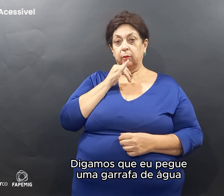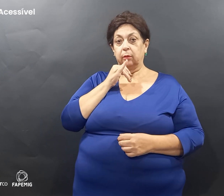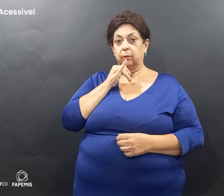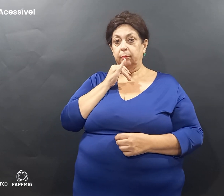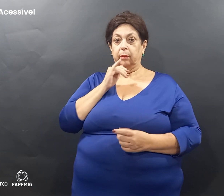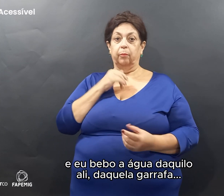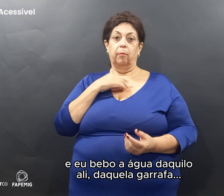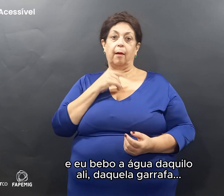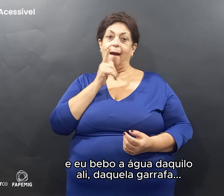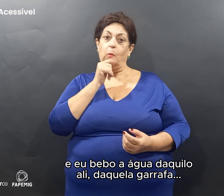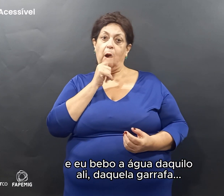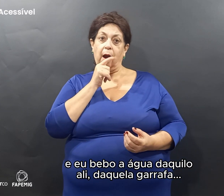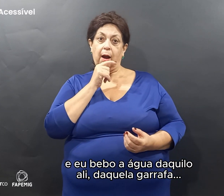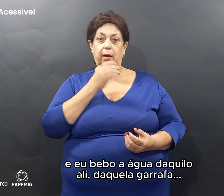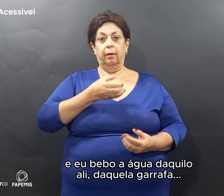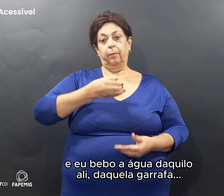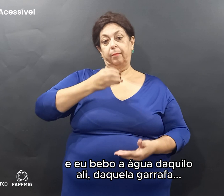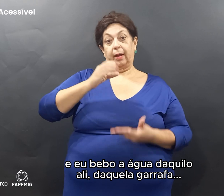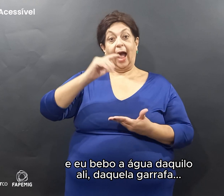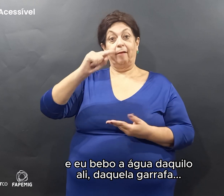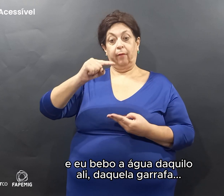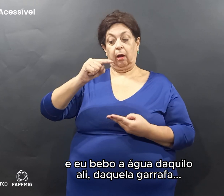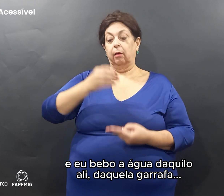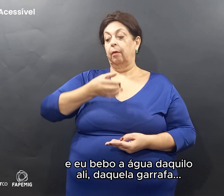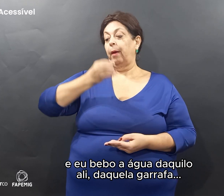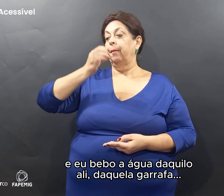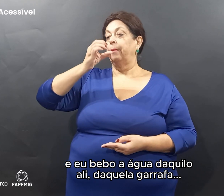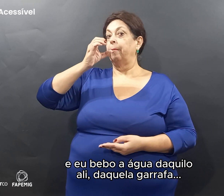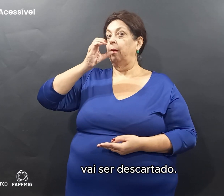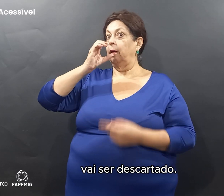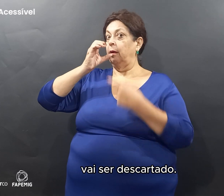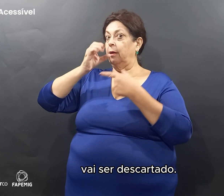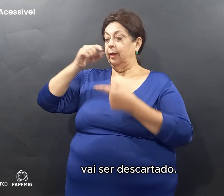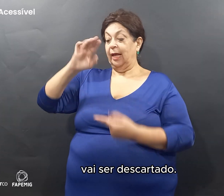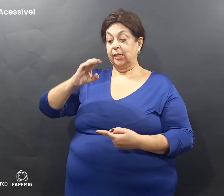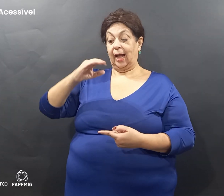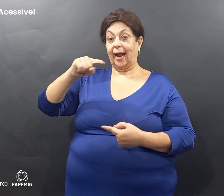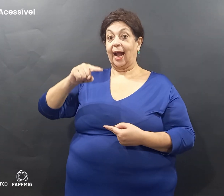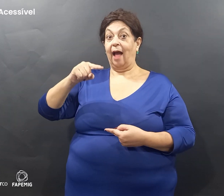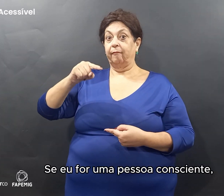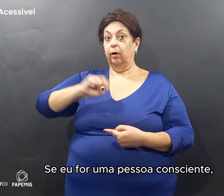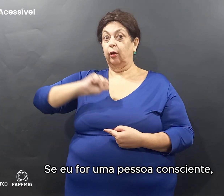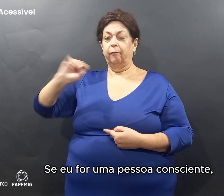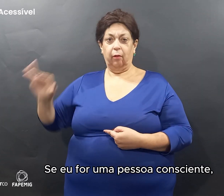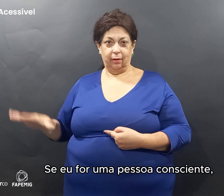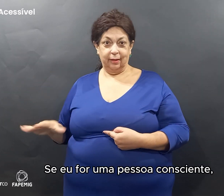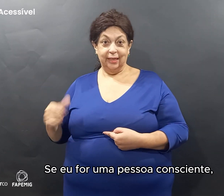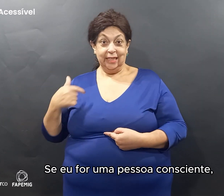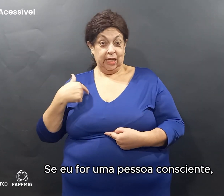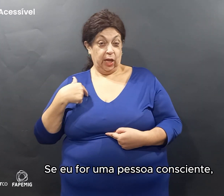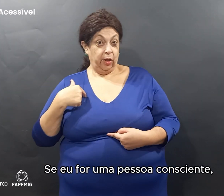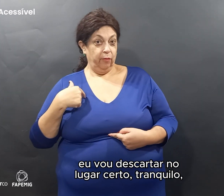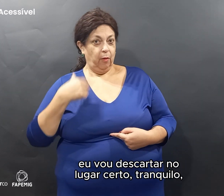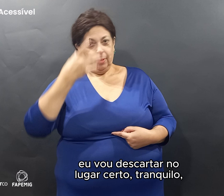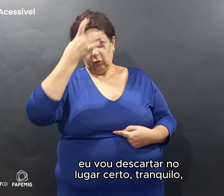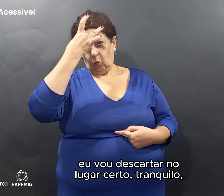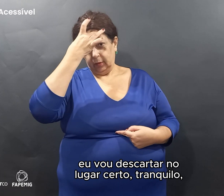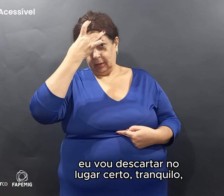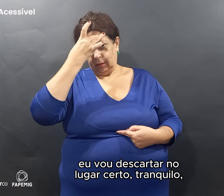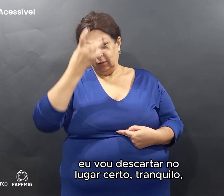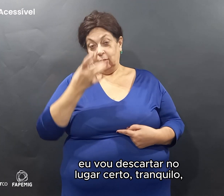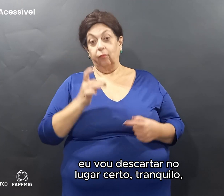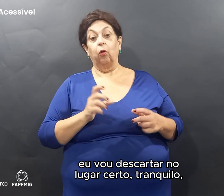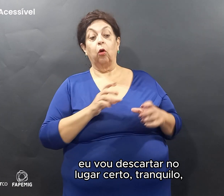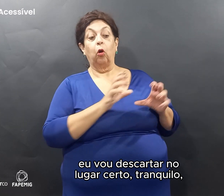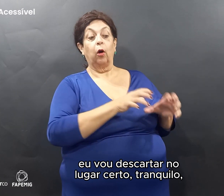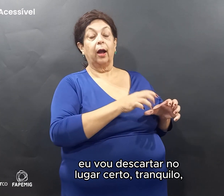de água, eu bebo a água, aquilo ali, daquela garrafa vai ser descartado. Se eu for uma pessoa consciente, eu vou descartar no